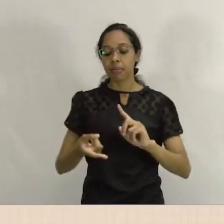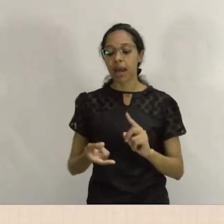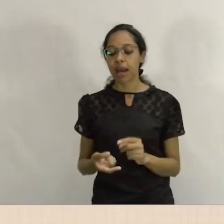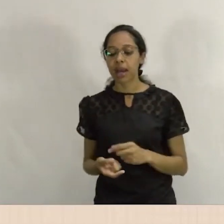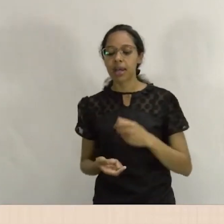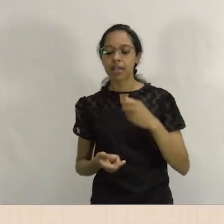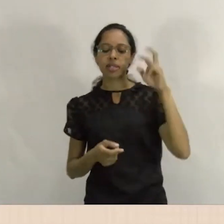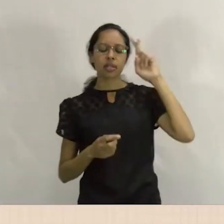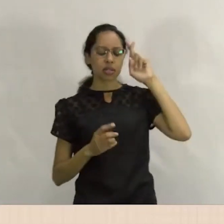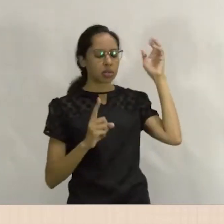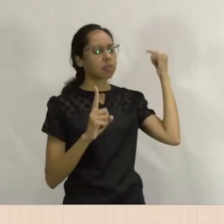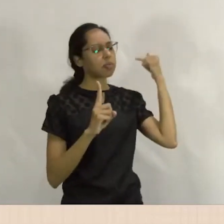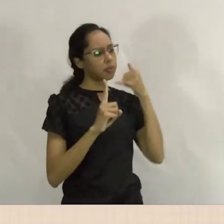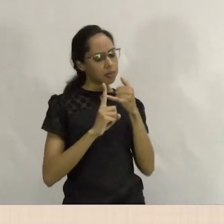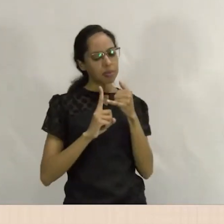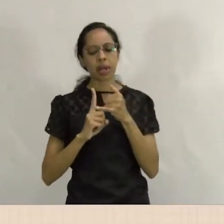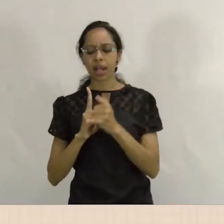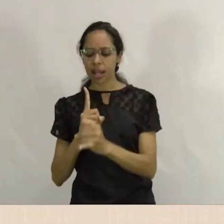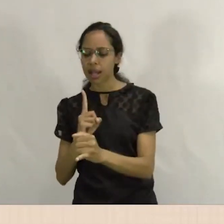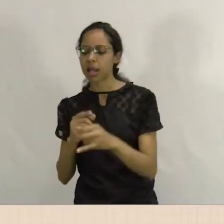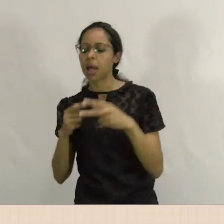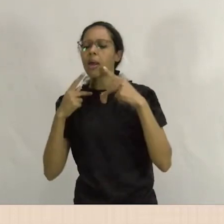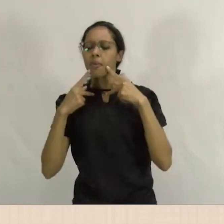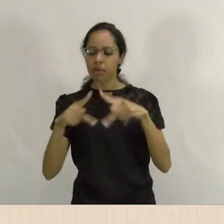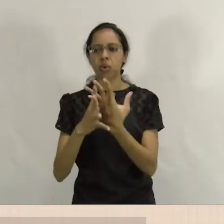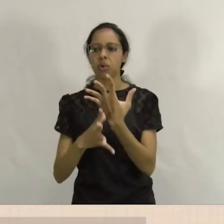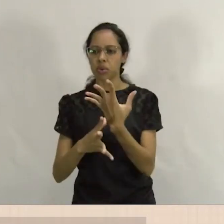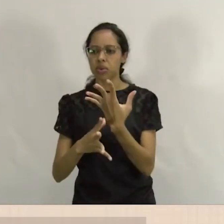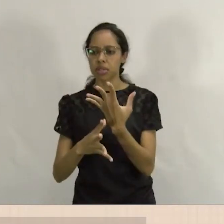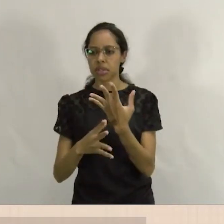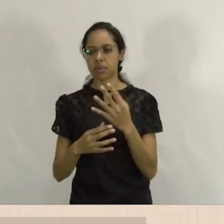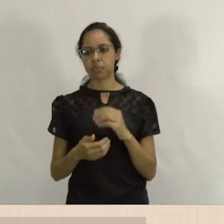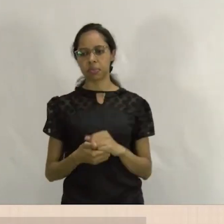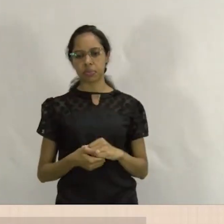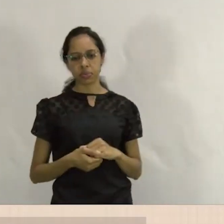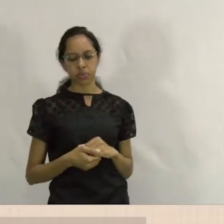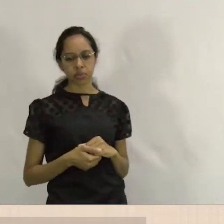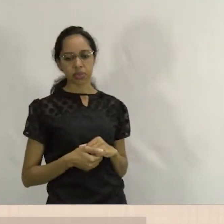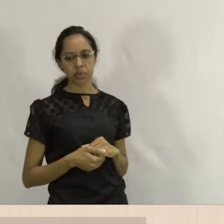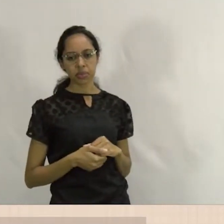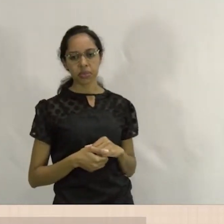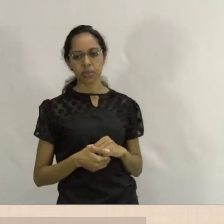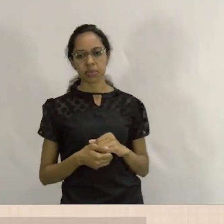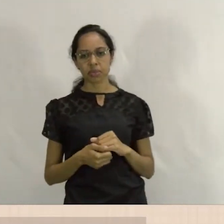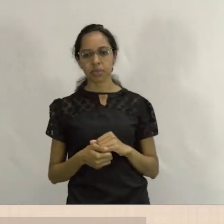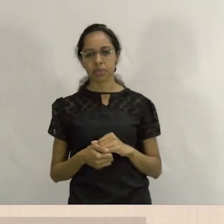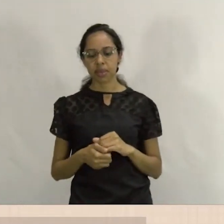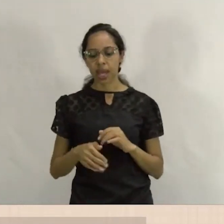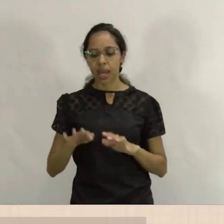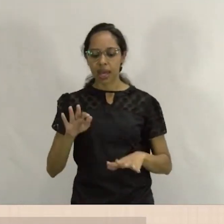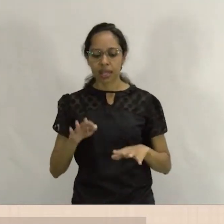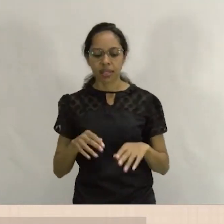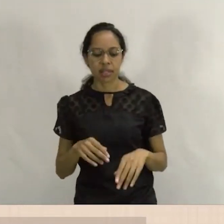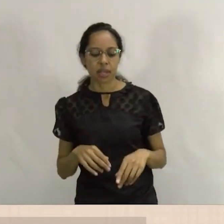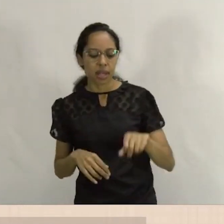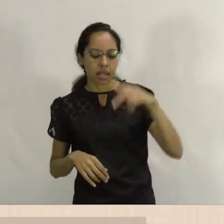profética que produz a economia de Deus na fé. Coisas perderam-se em